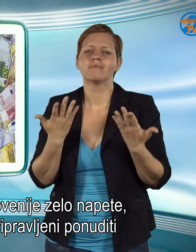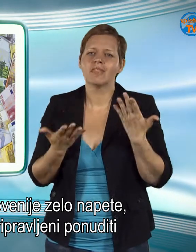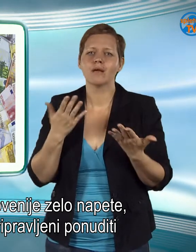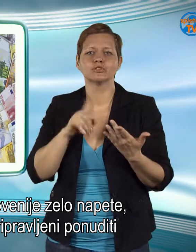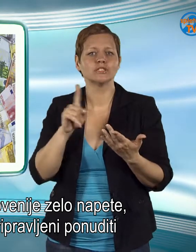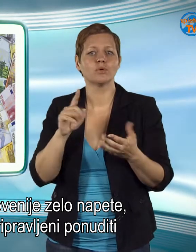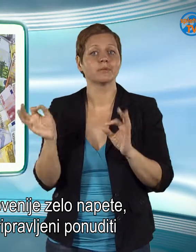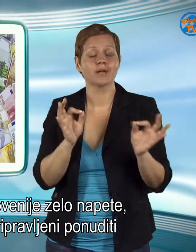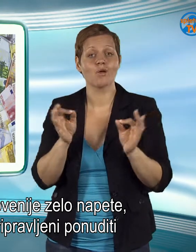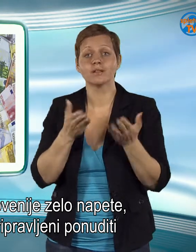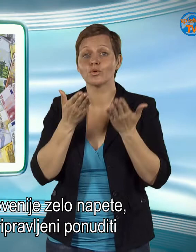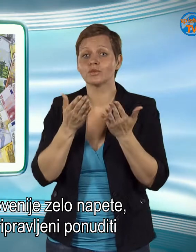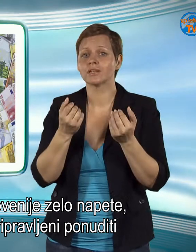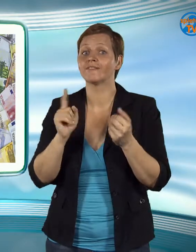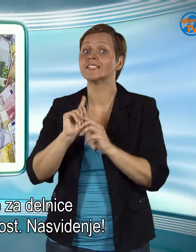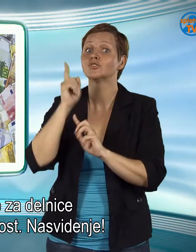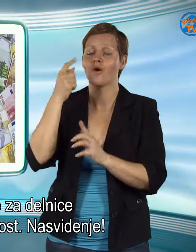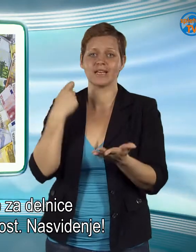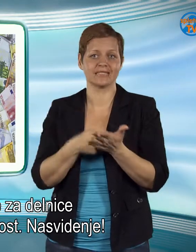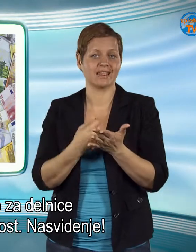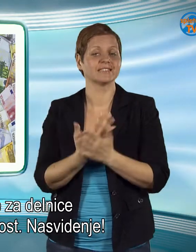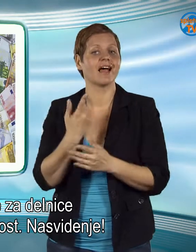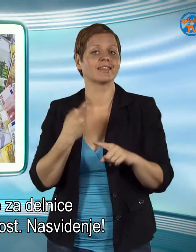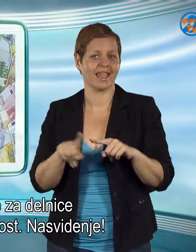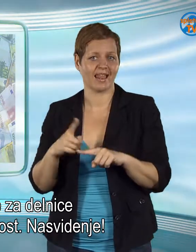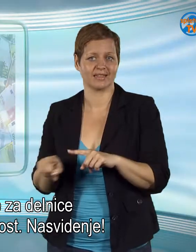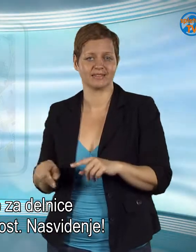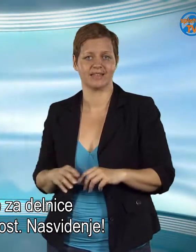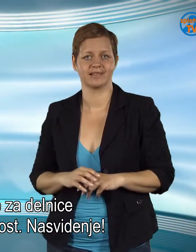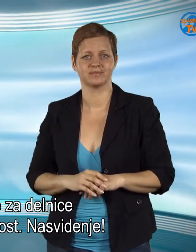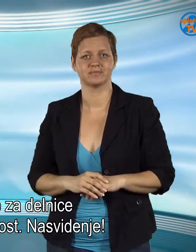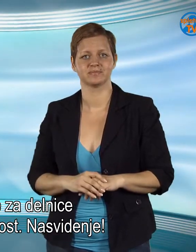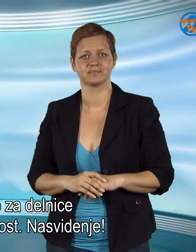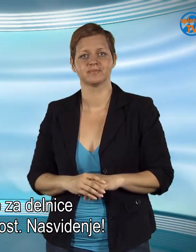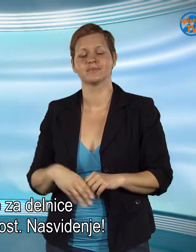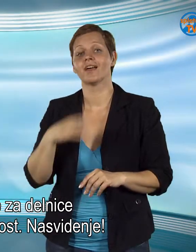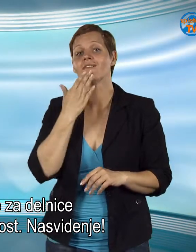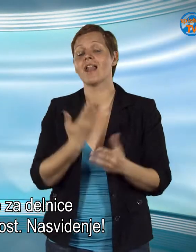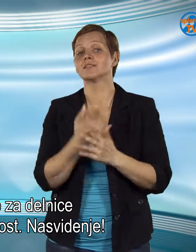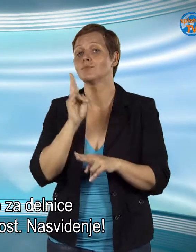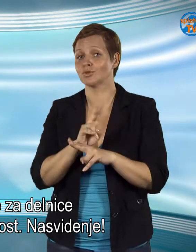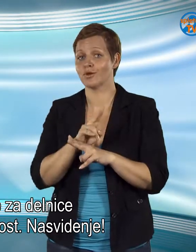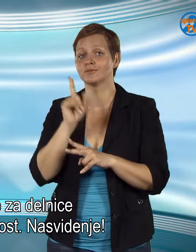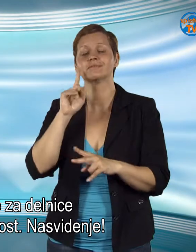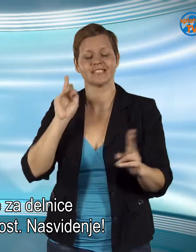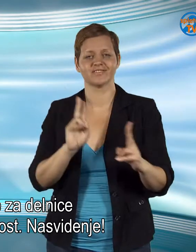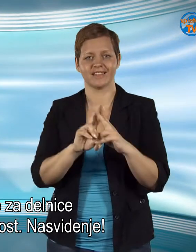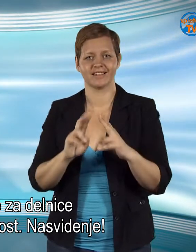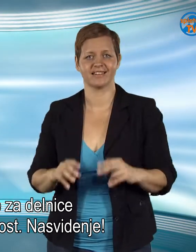pripravljeni ponuditi visoke cene za delnice. Hvala za pozornost in nasvidenje.